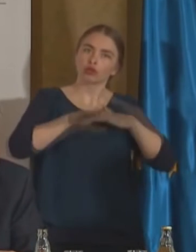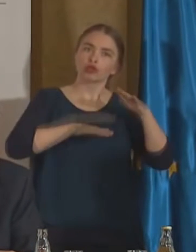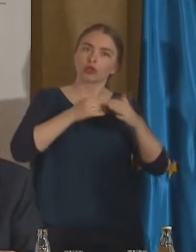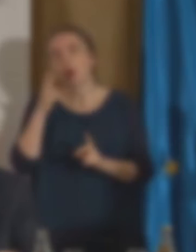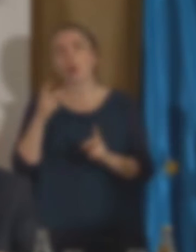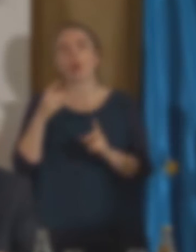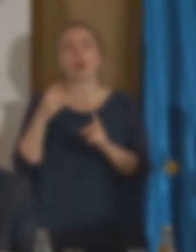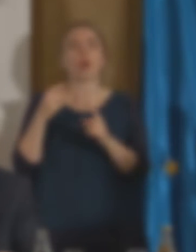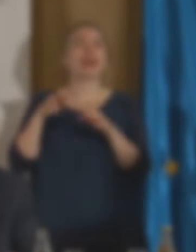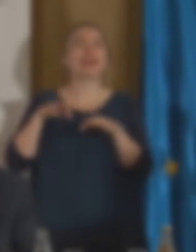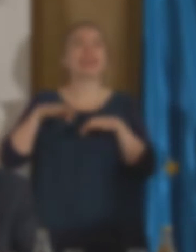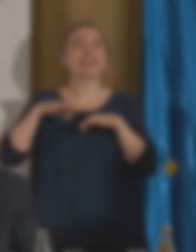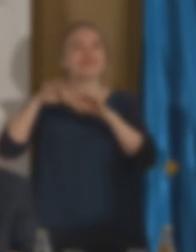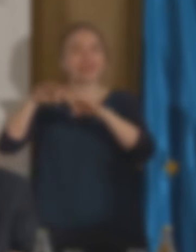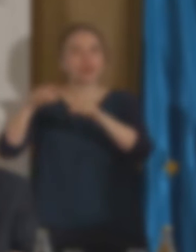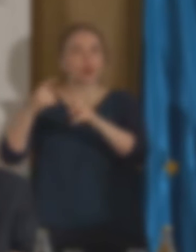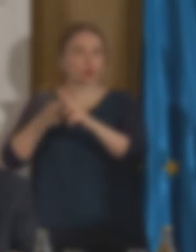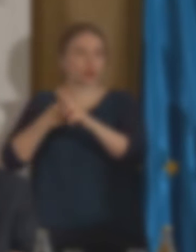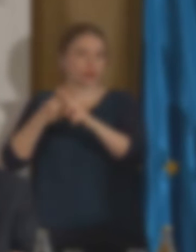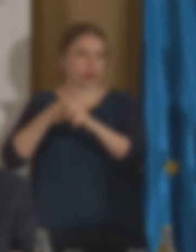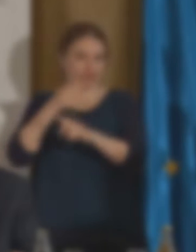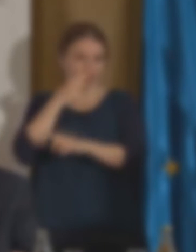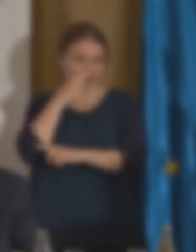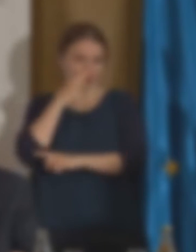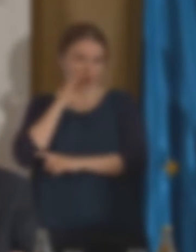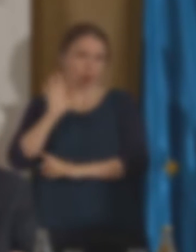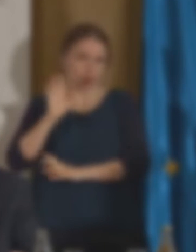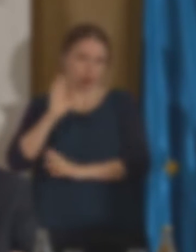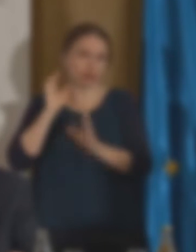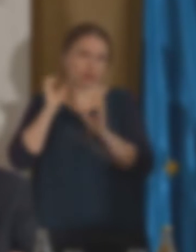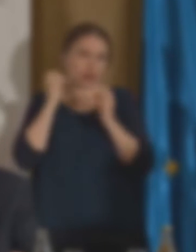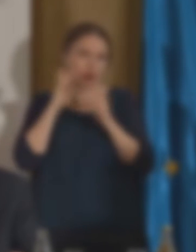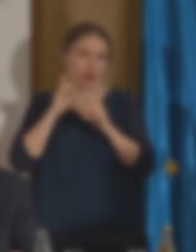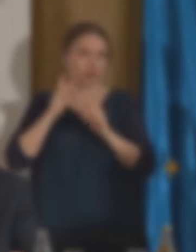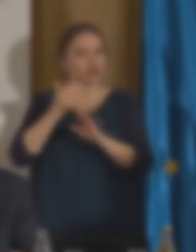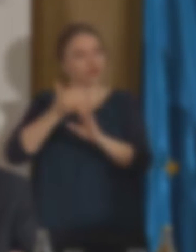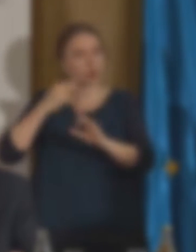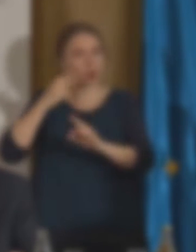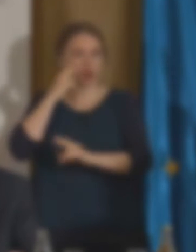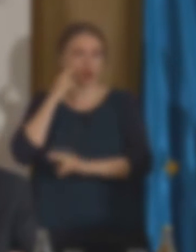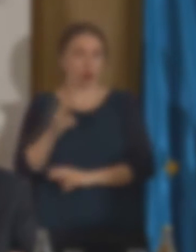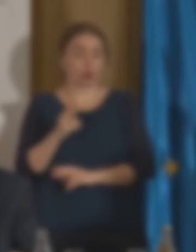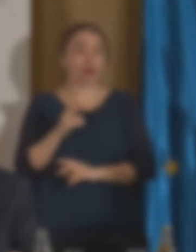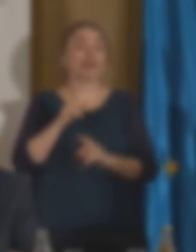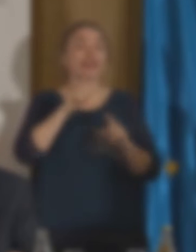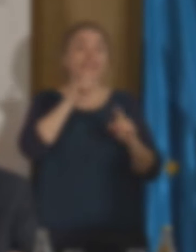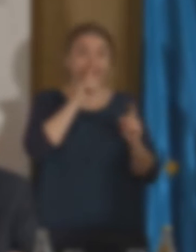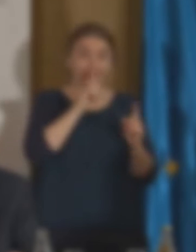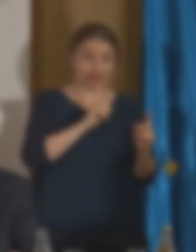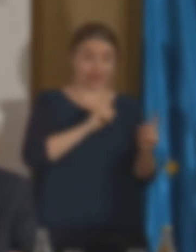Schuljahresabschluss in den Blick nimmt. Und das will man durch eine enge Verzahnung von Präsenz- und Fernunterricht gewährleisten. Die Schulen werden weiter schrittweise